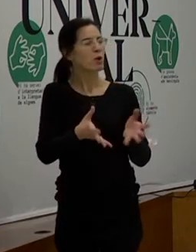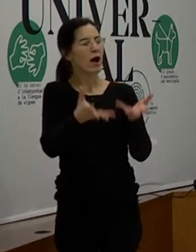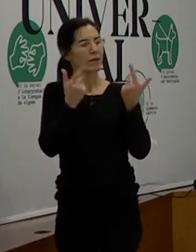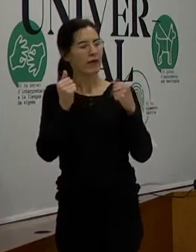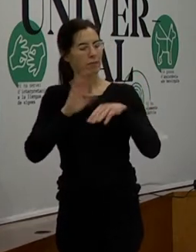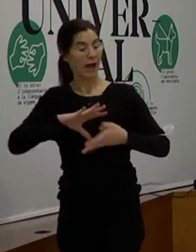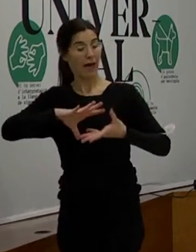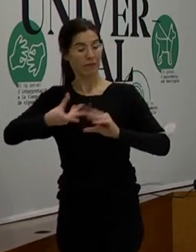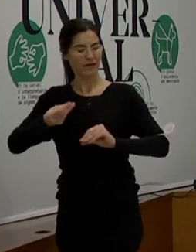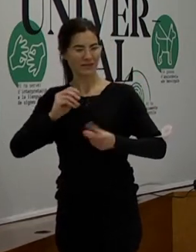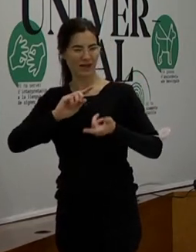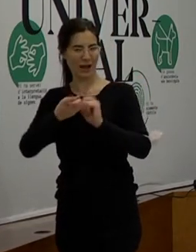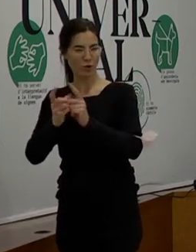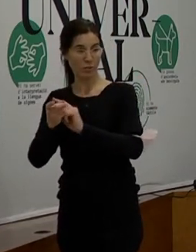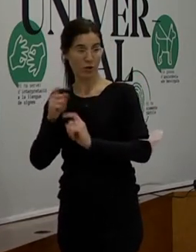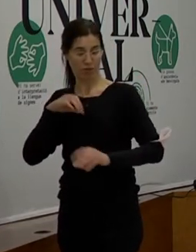los cambios. Vale.